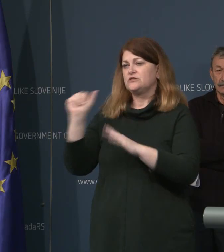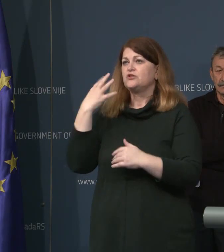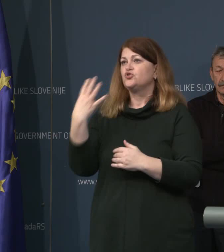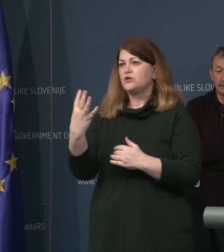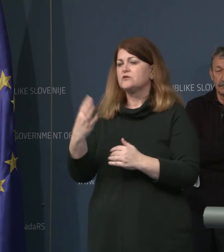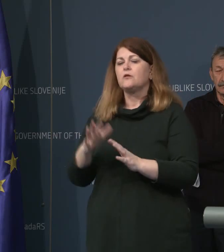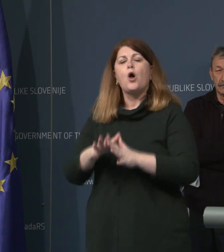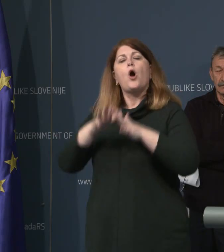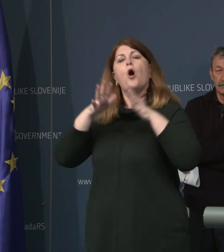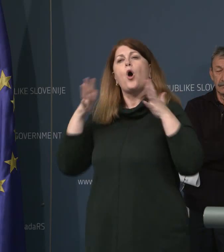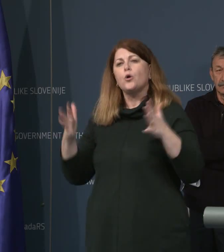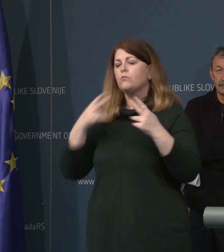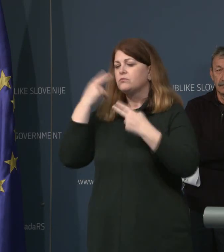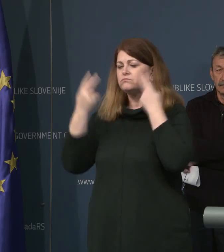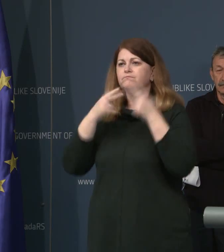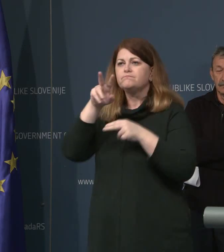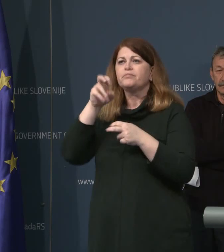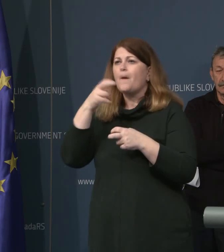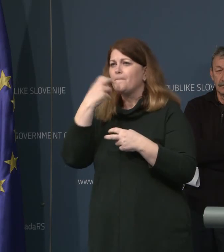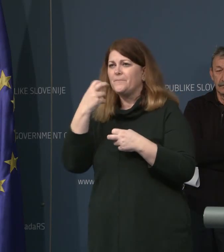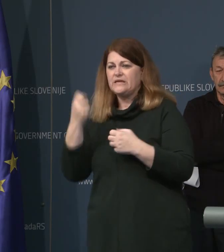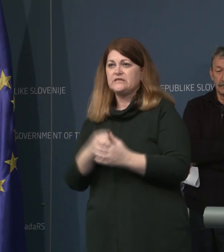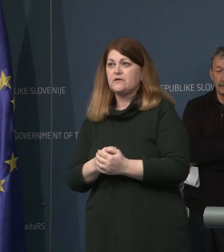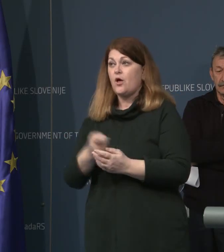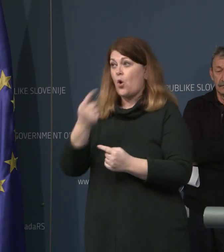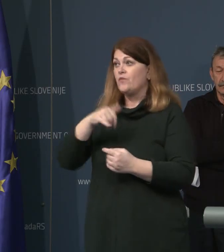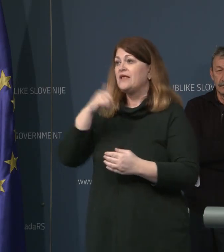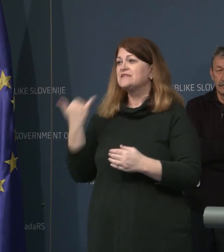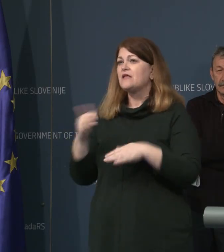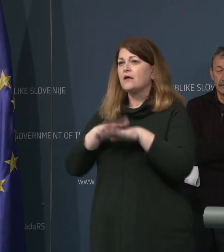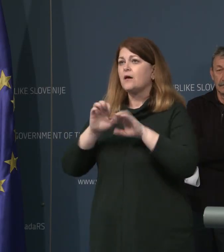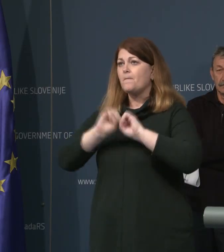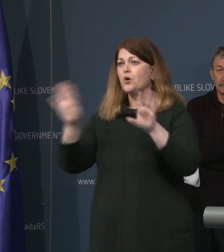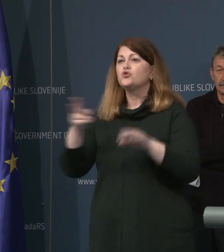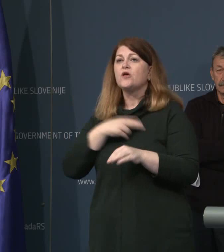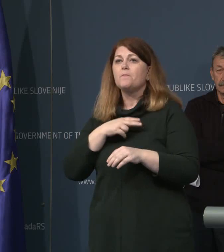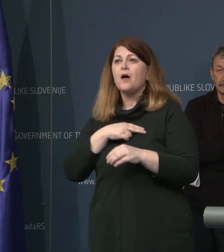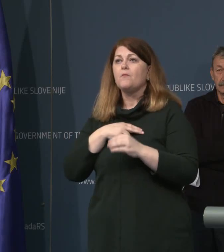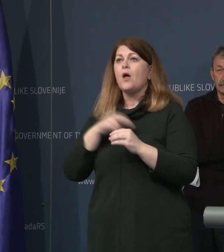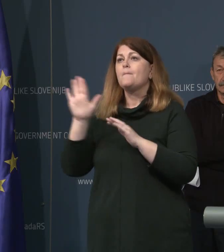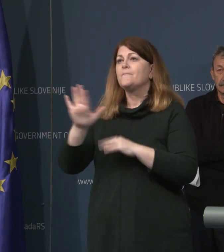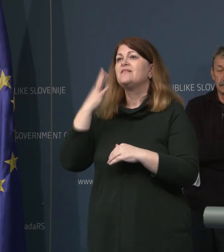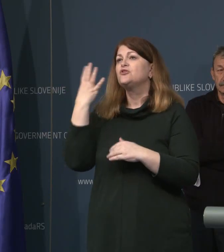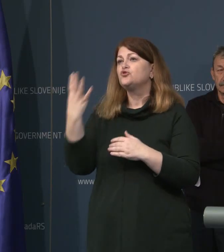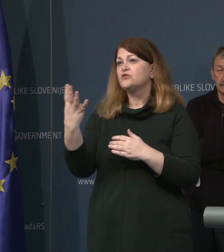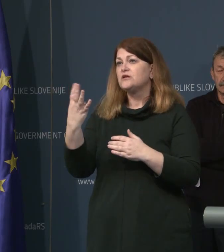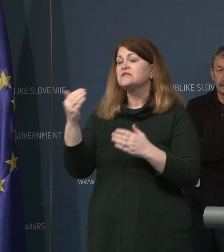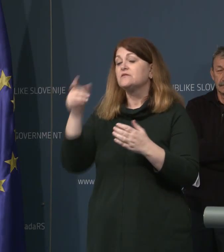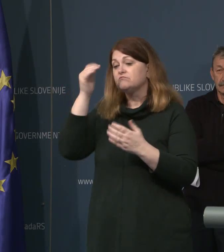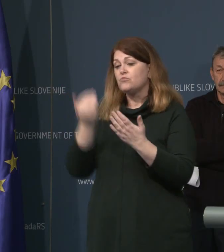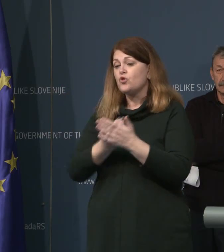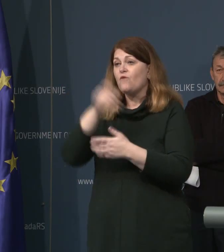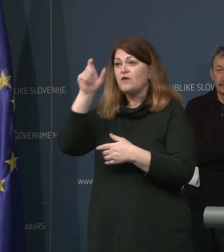4346. Ogromno testiranj. Od zadnjega poročanja imamo torej 45